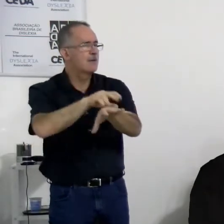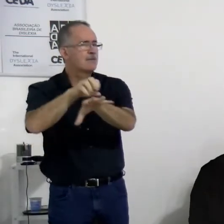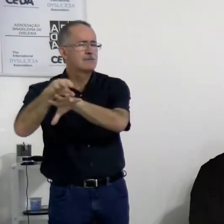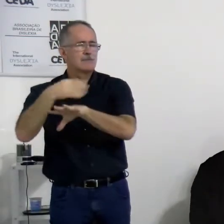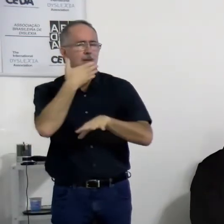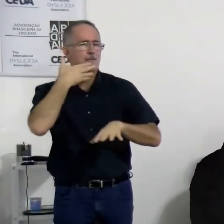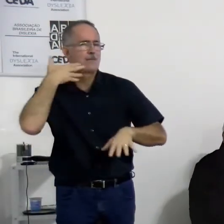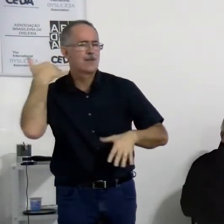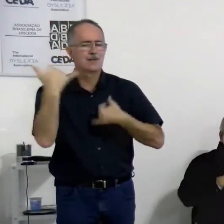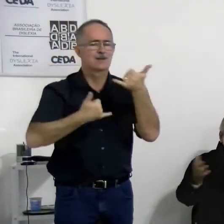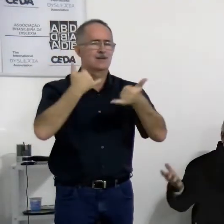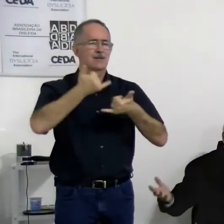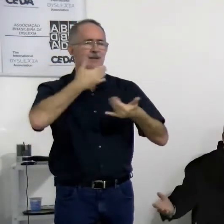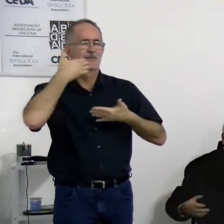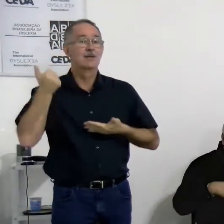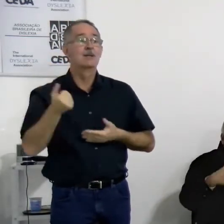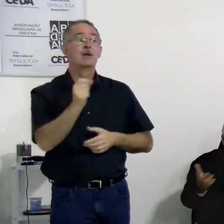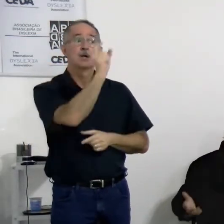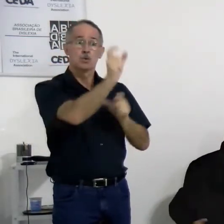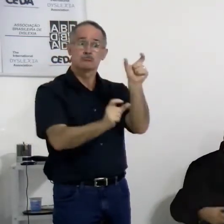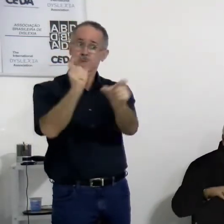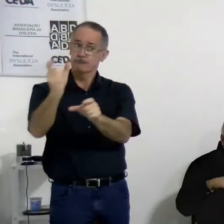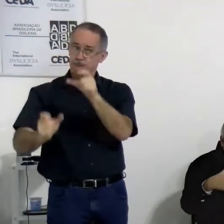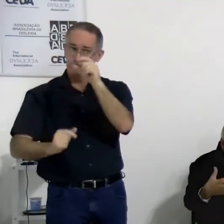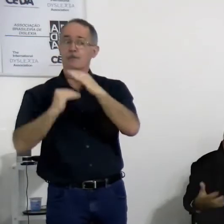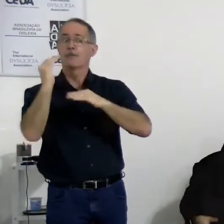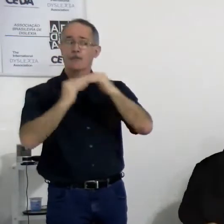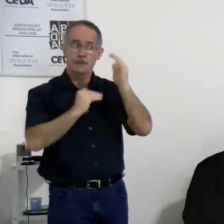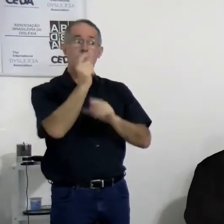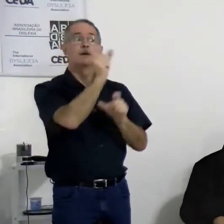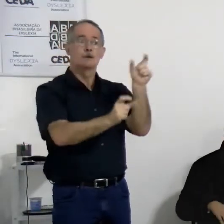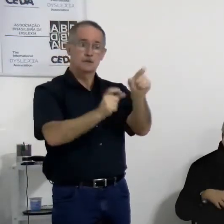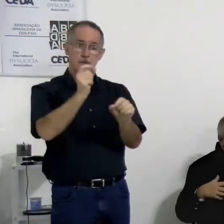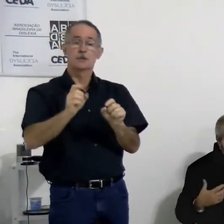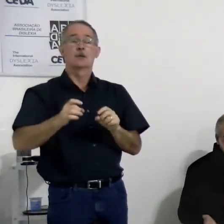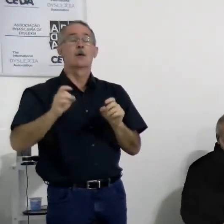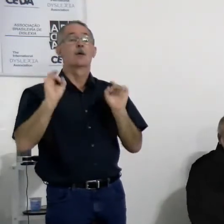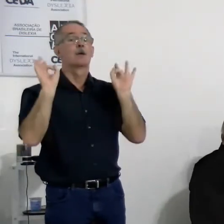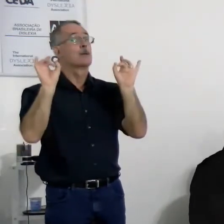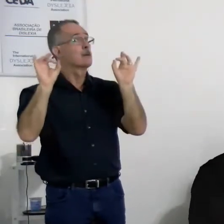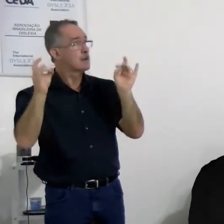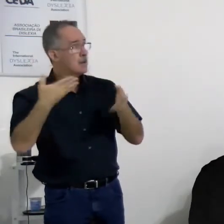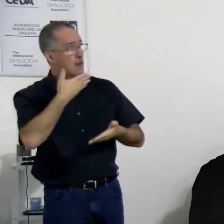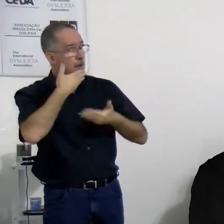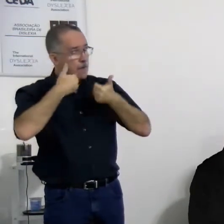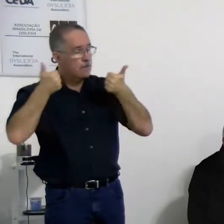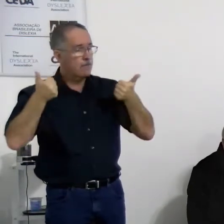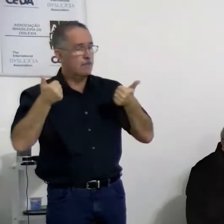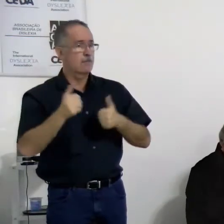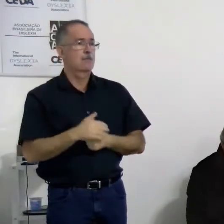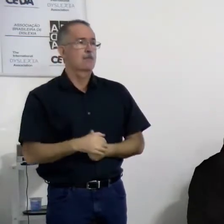O jogo se torna muito mais interessante. E cada um de nós tem competências individuais, especiais, então isso enriquece muito.